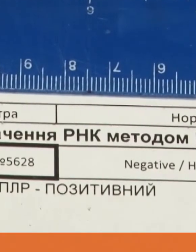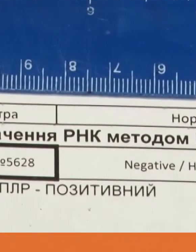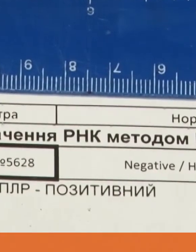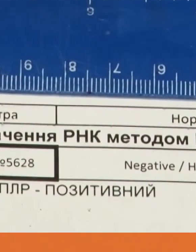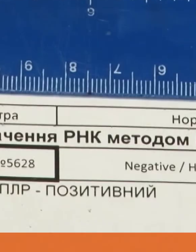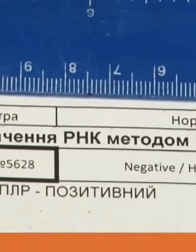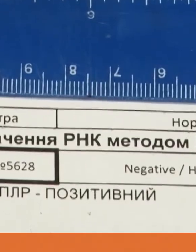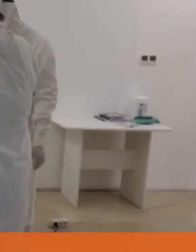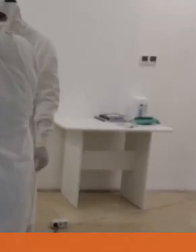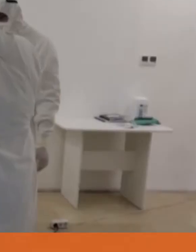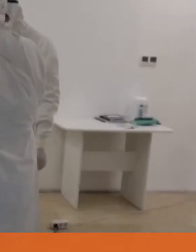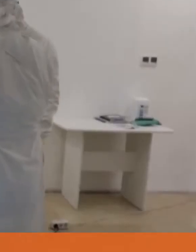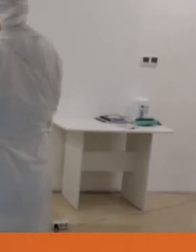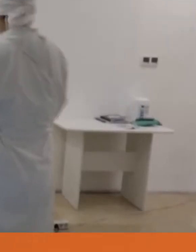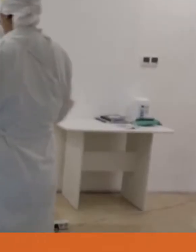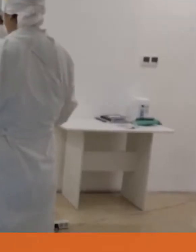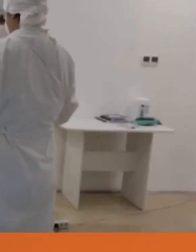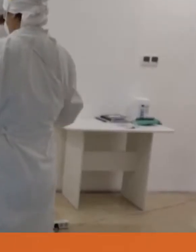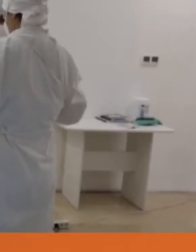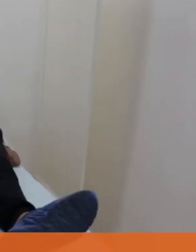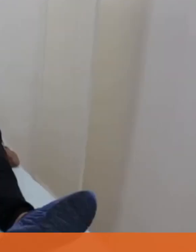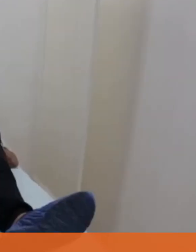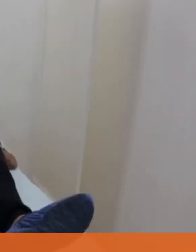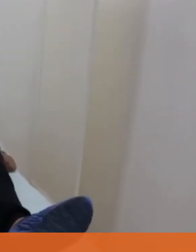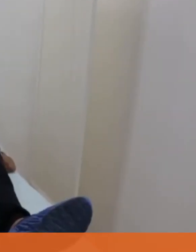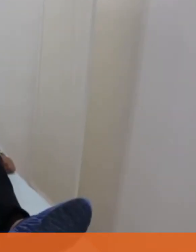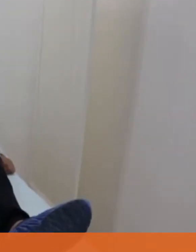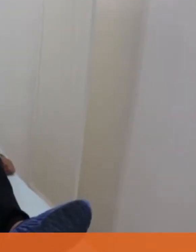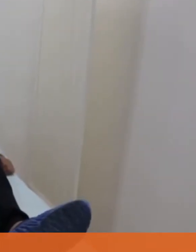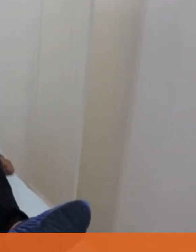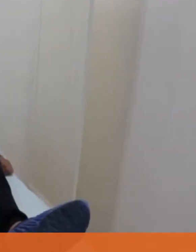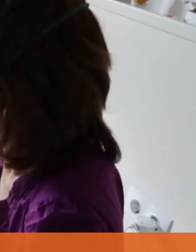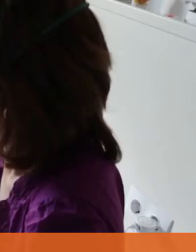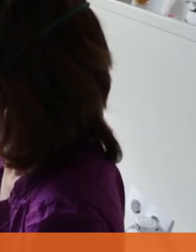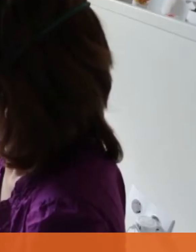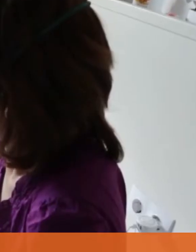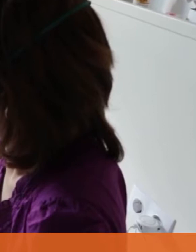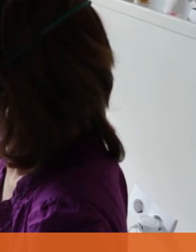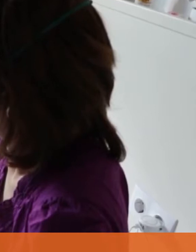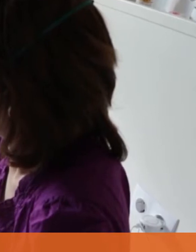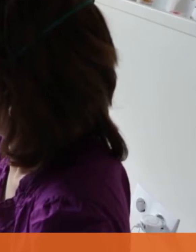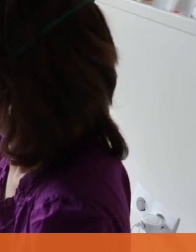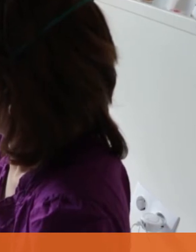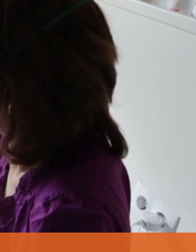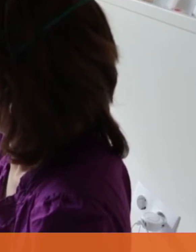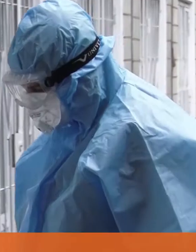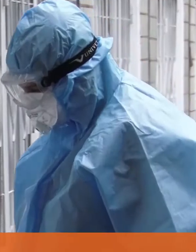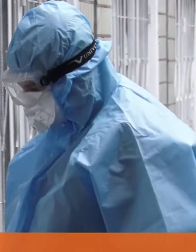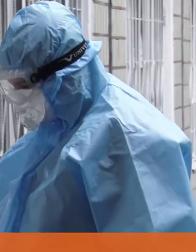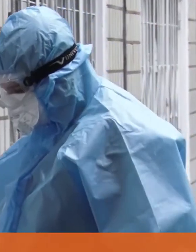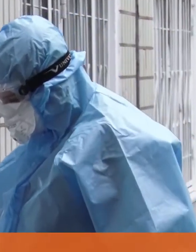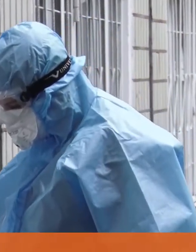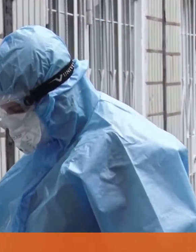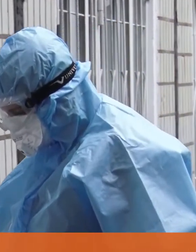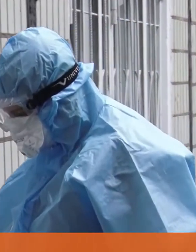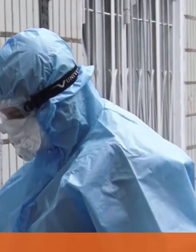експрес-тести і ПЛР-дослідження. Більше половини ліжок з киснем по країні вже заповнені. В окремих регіонах ситуація критична.